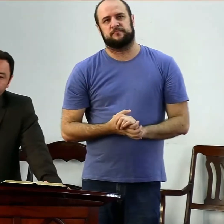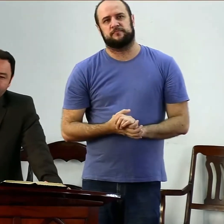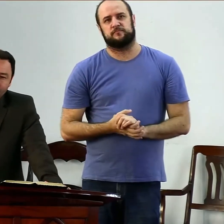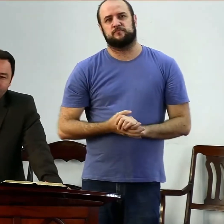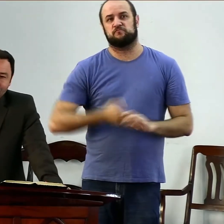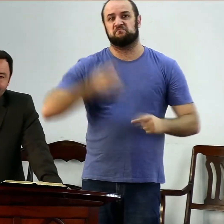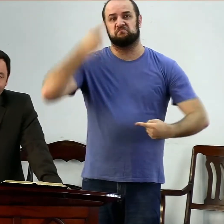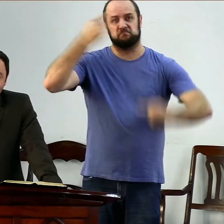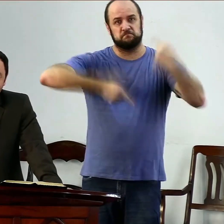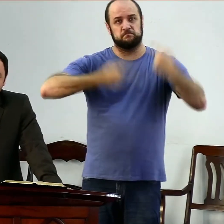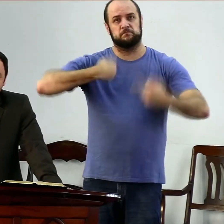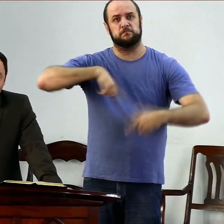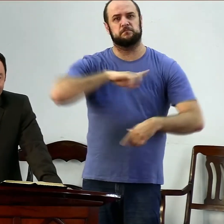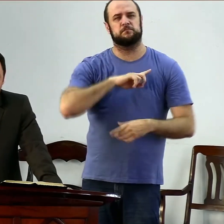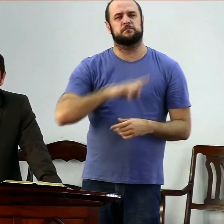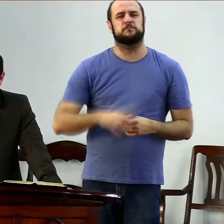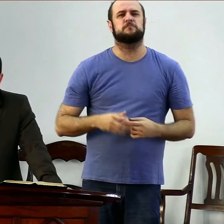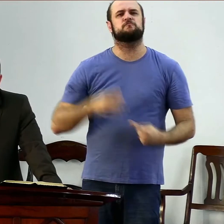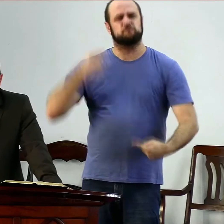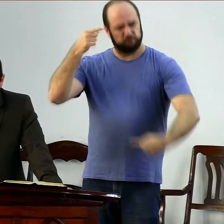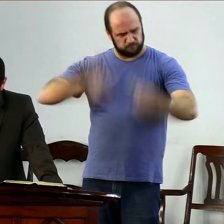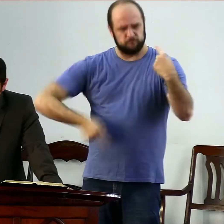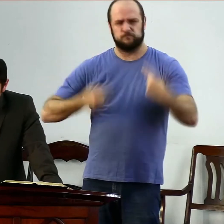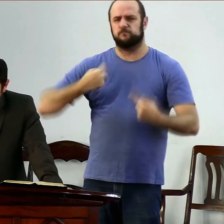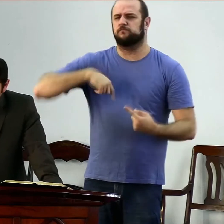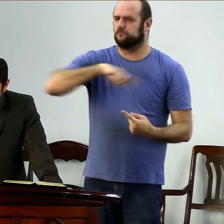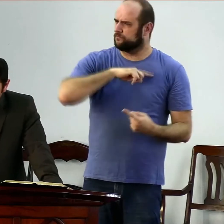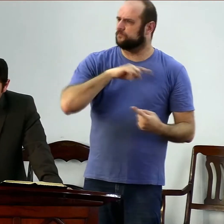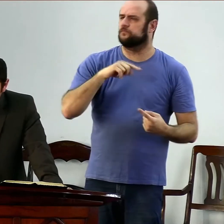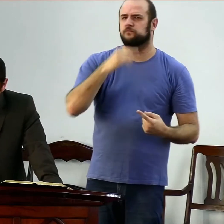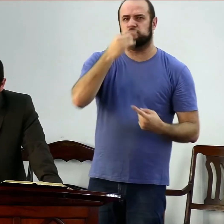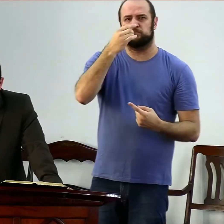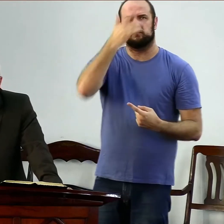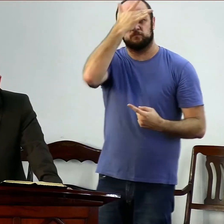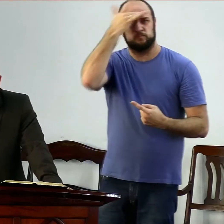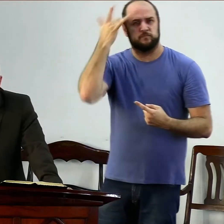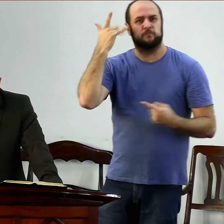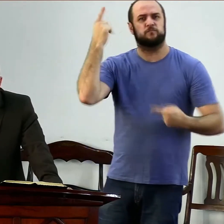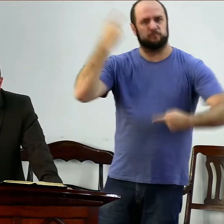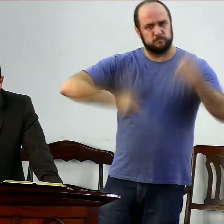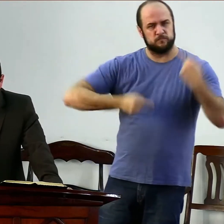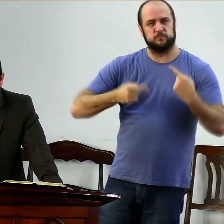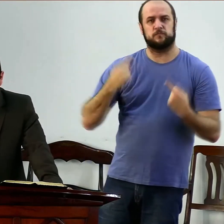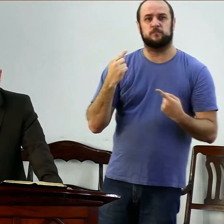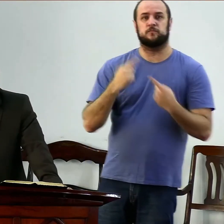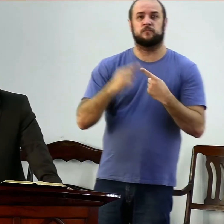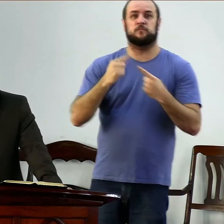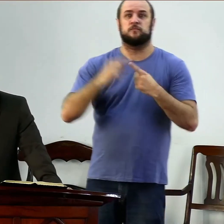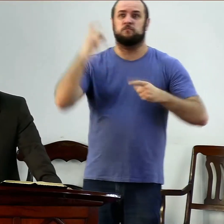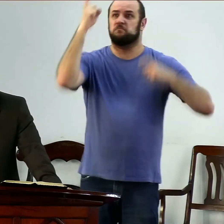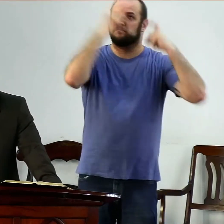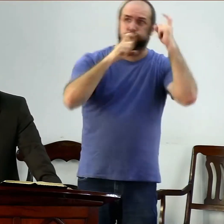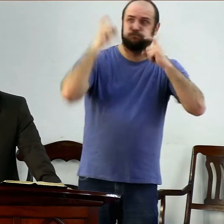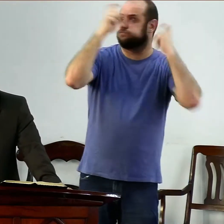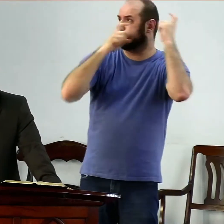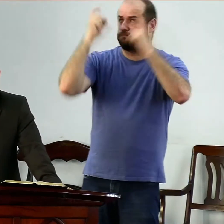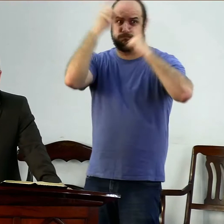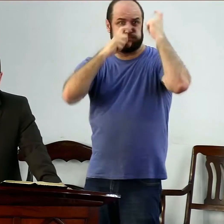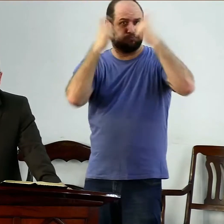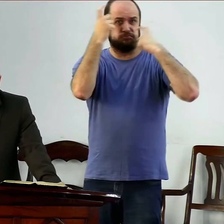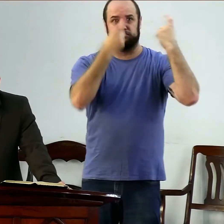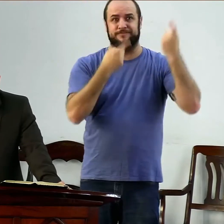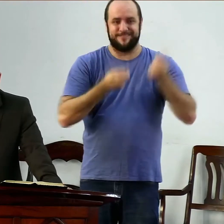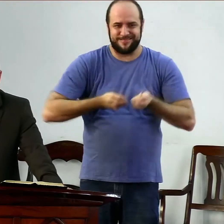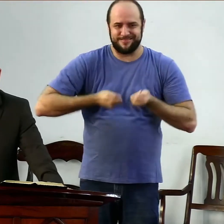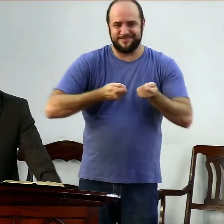esse é um grande desafio para nós. Esse é um grande desafio para o homem. porque a preocupação excessiva é uma